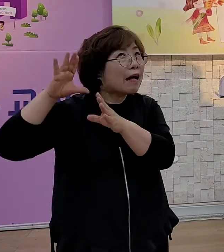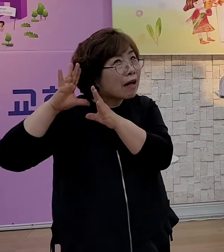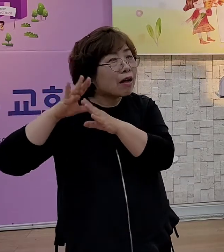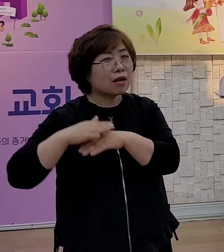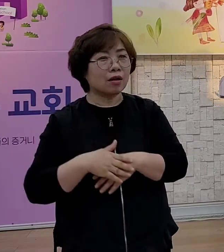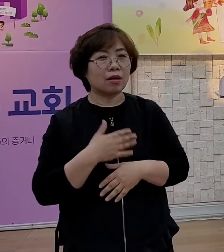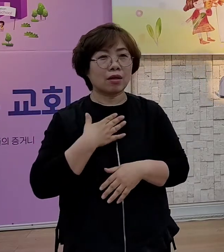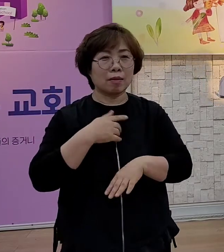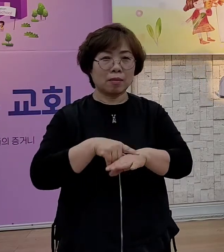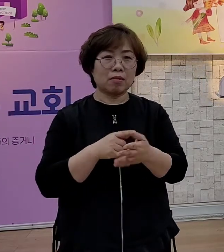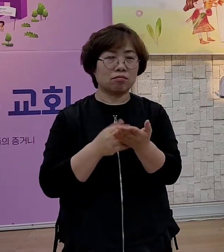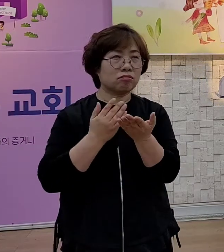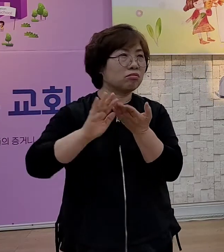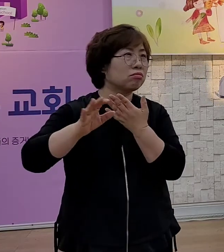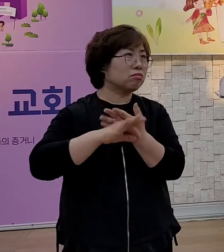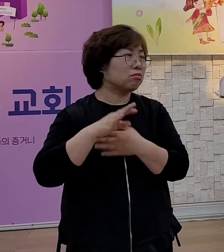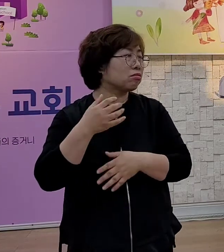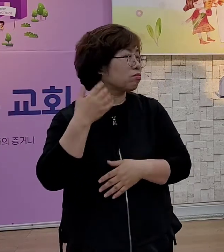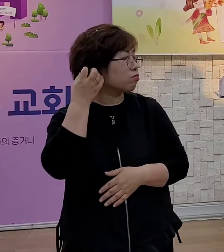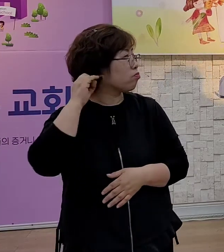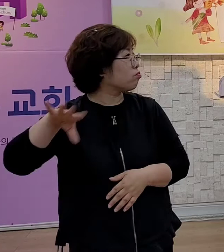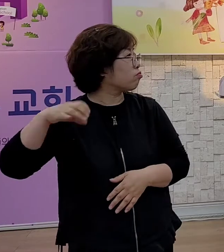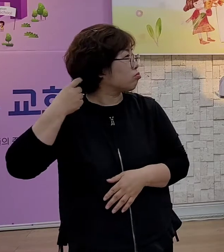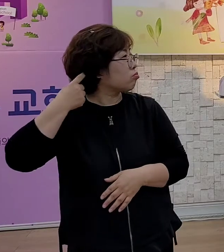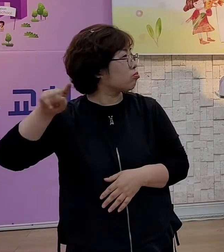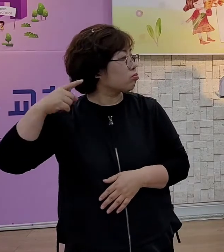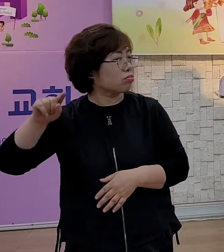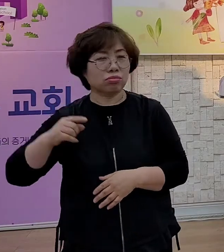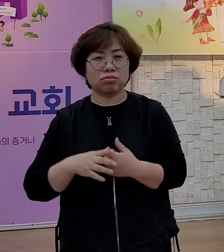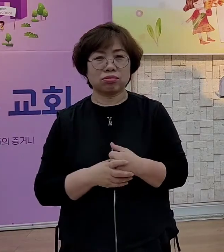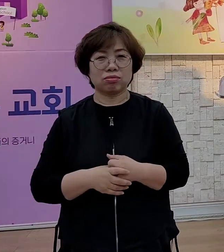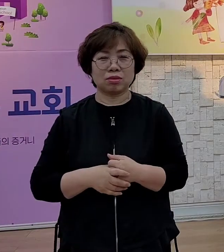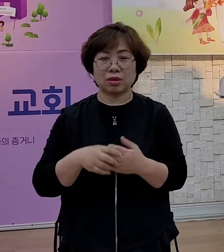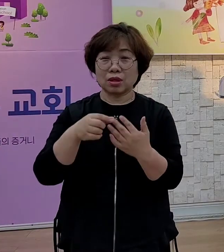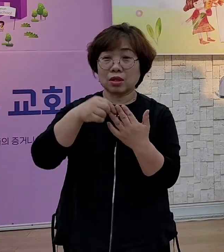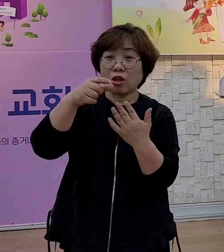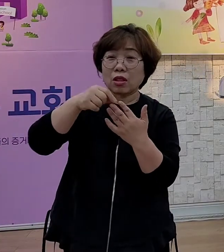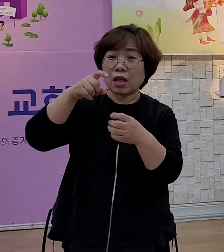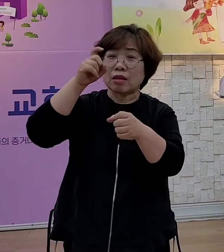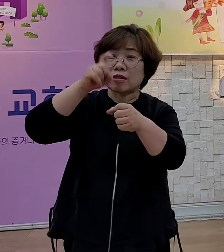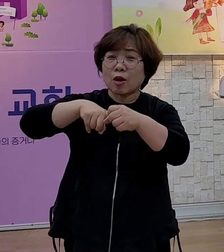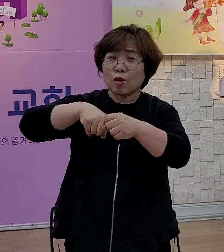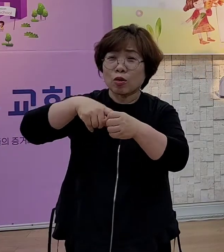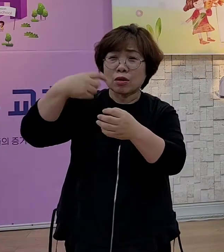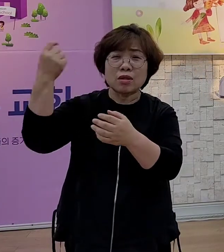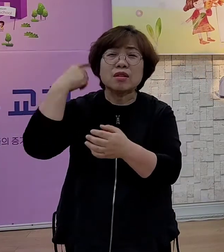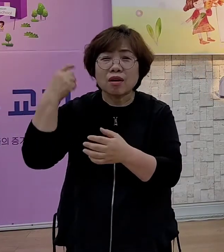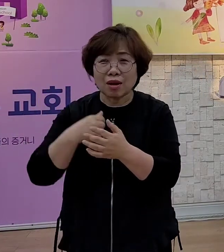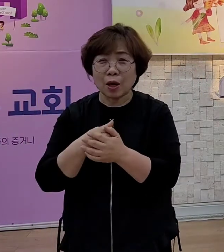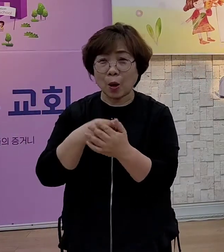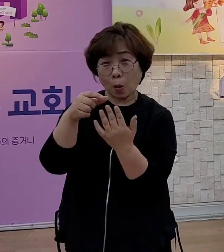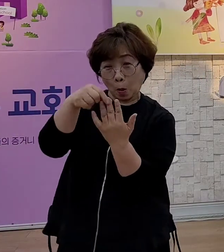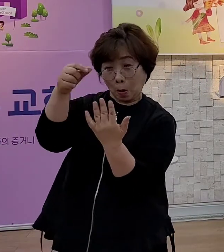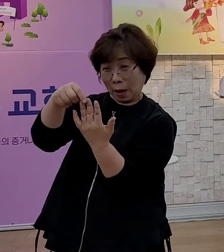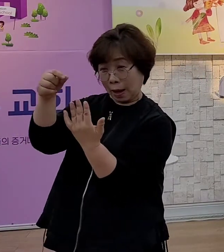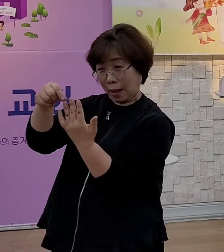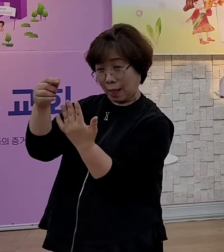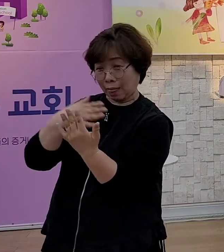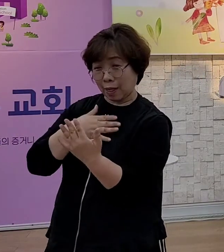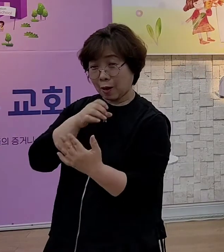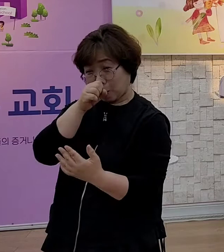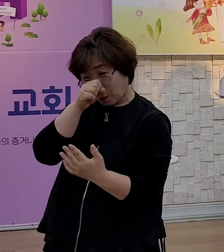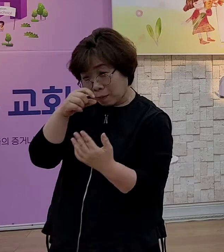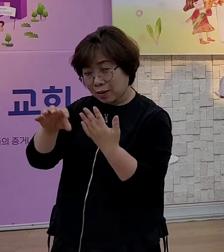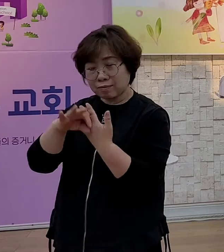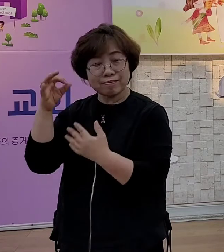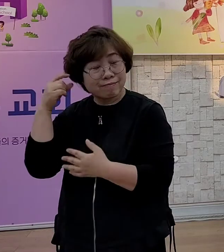이게 선택적 경청이라 이렇게 이야기합니다. 그러니까 여기 잘 듣고 계시다가도